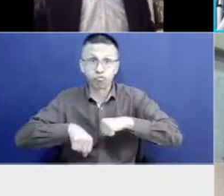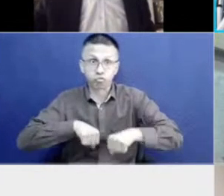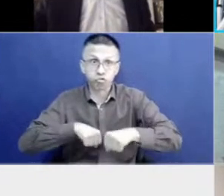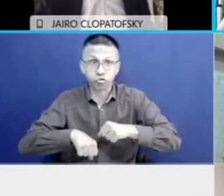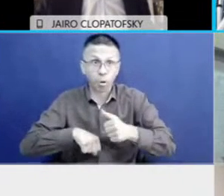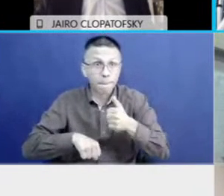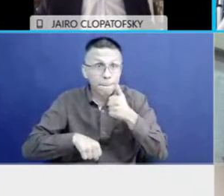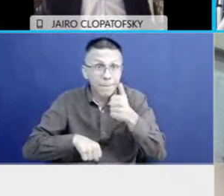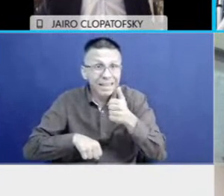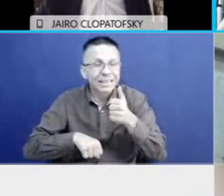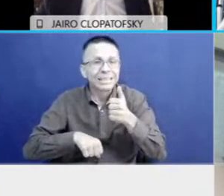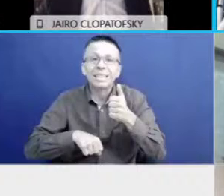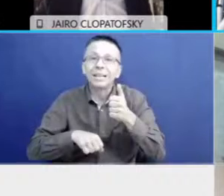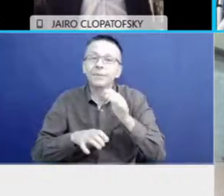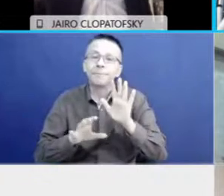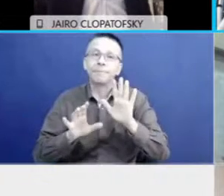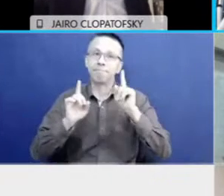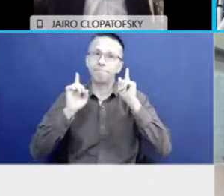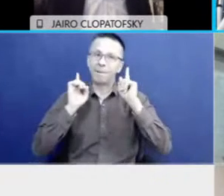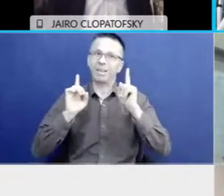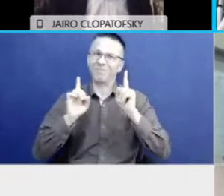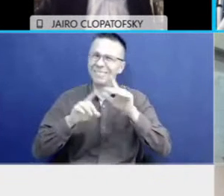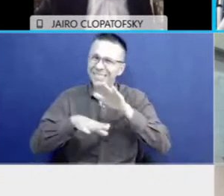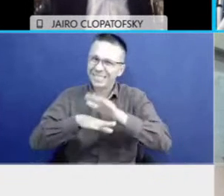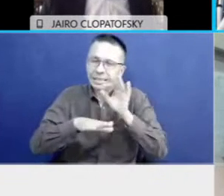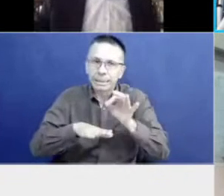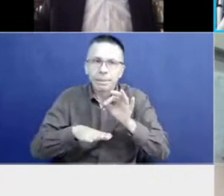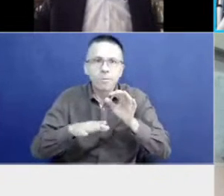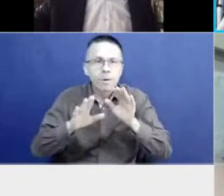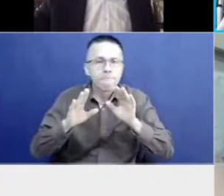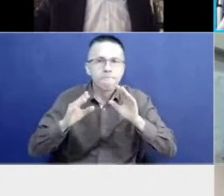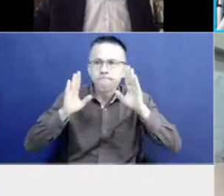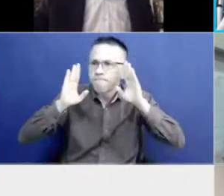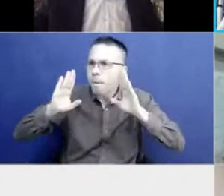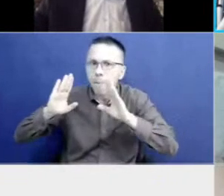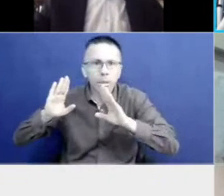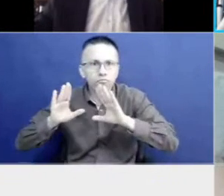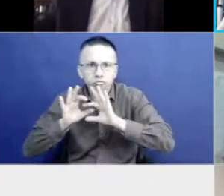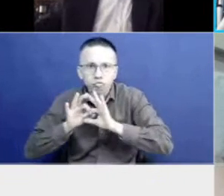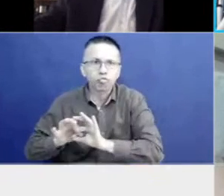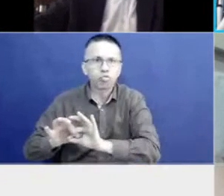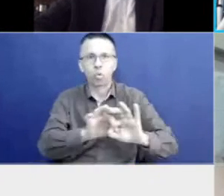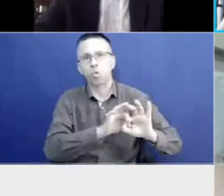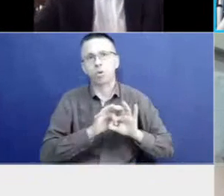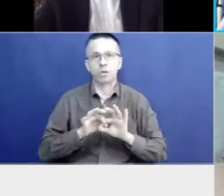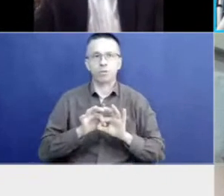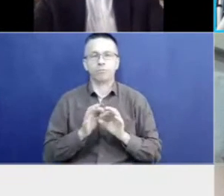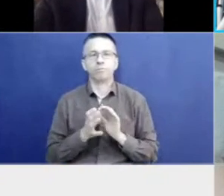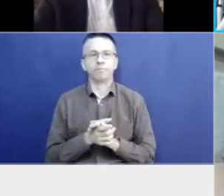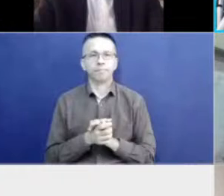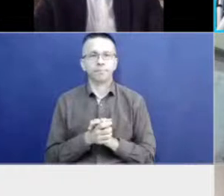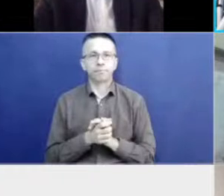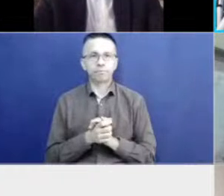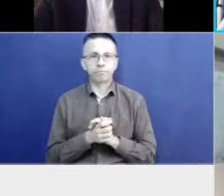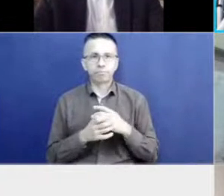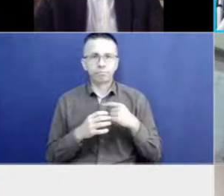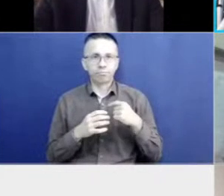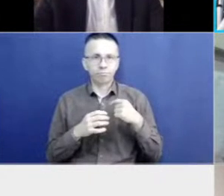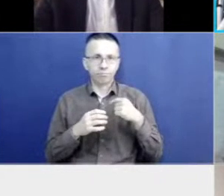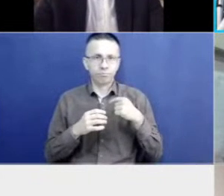como decimos siempre, estamos en la jugada, estamos juntos. Y una de las de los puntos que de mi parte